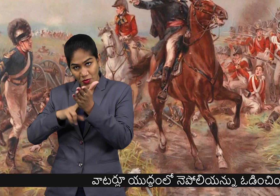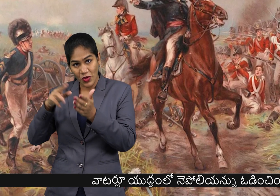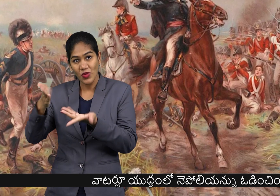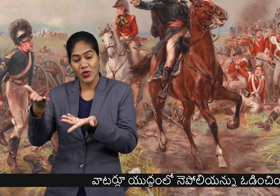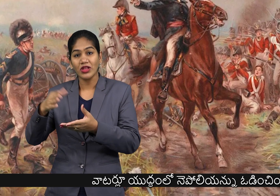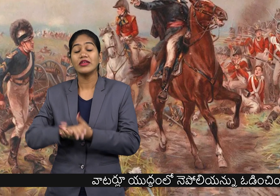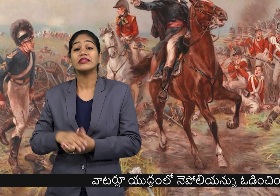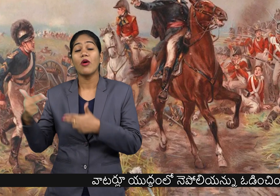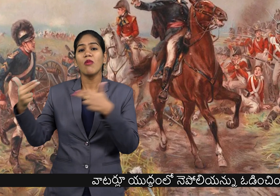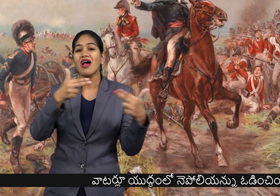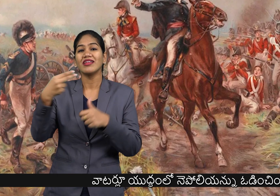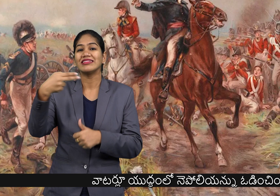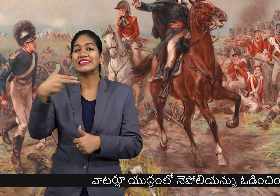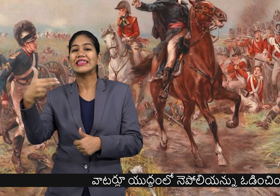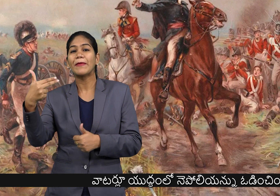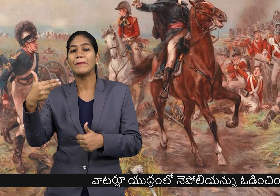ఓడించింది.